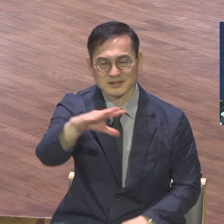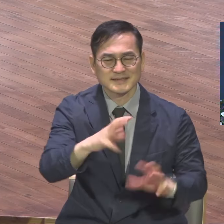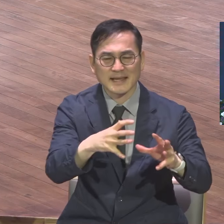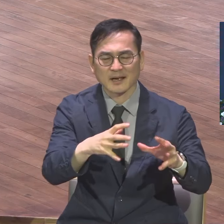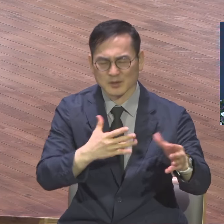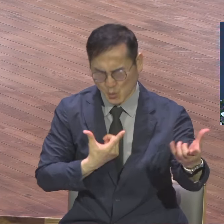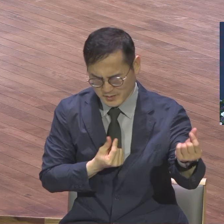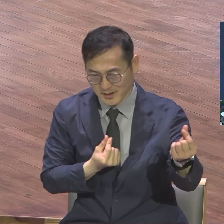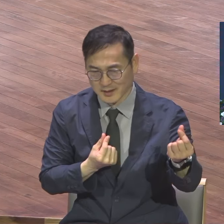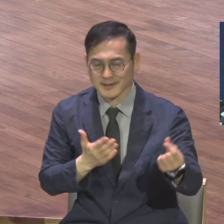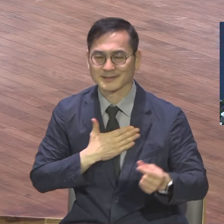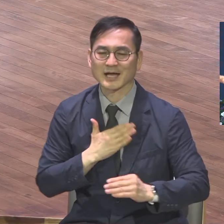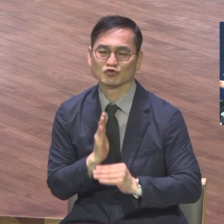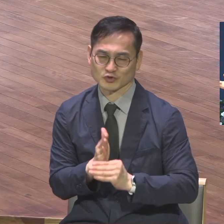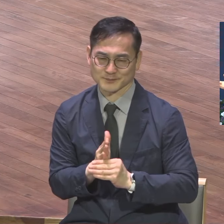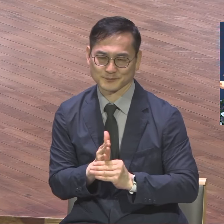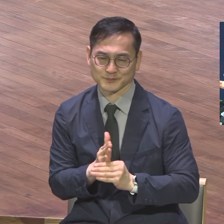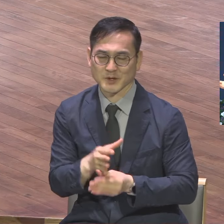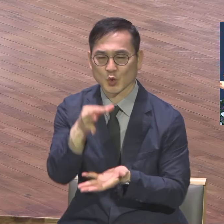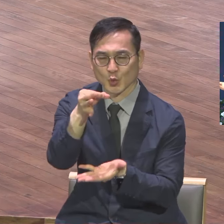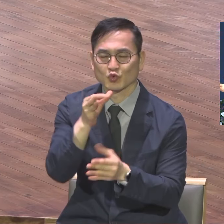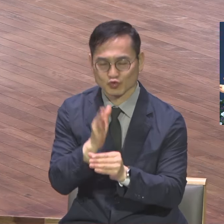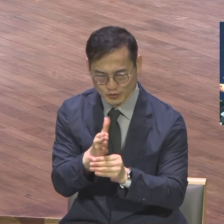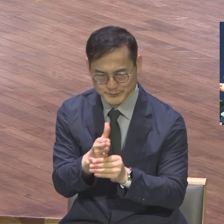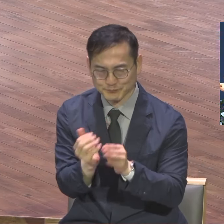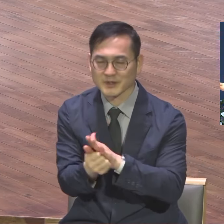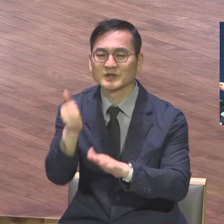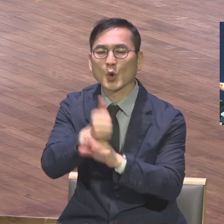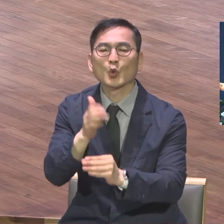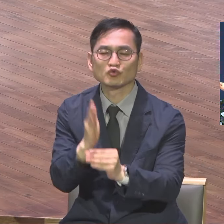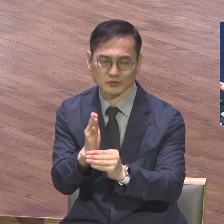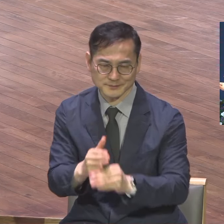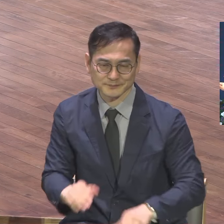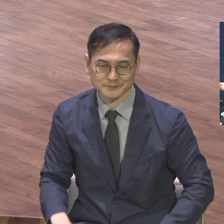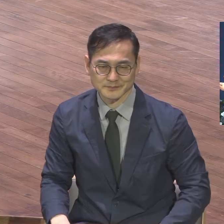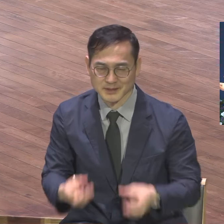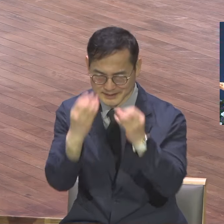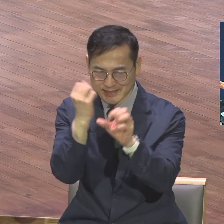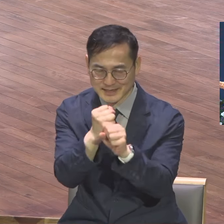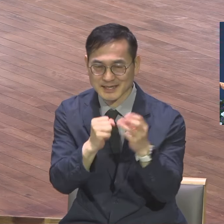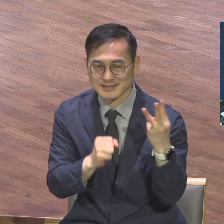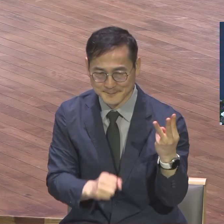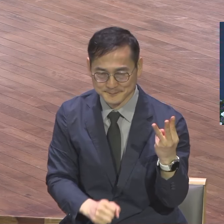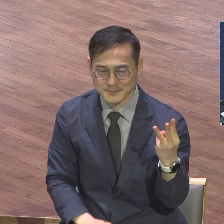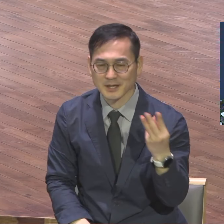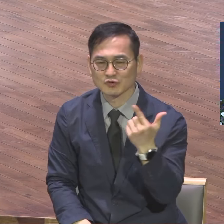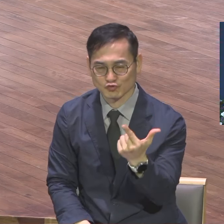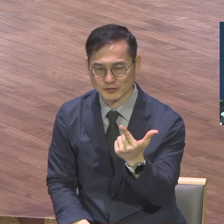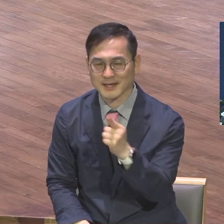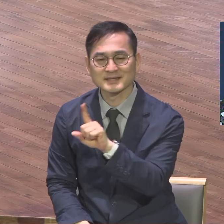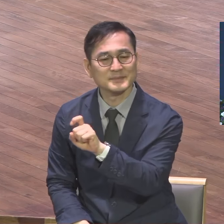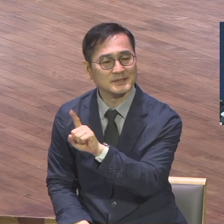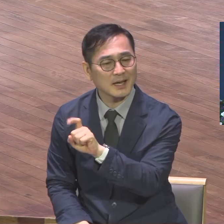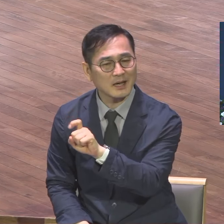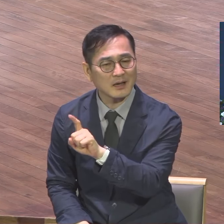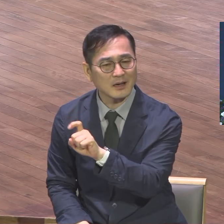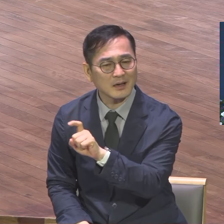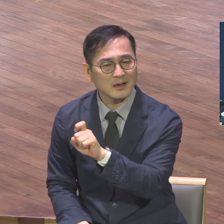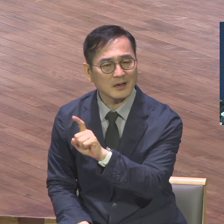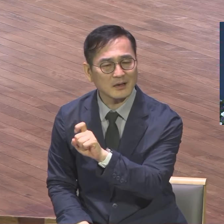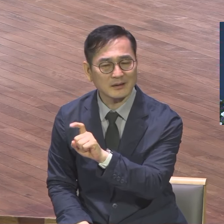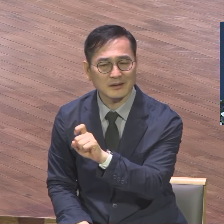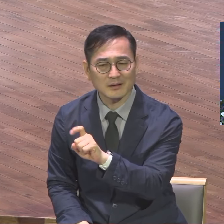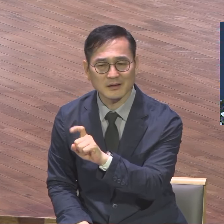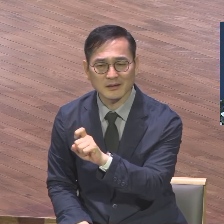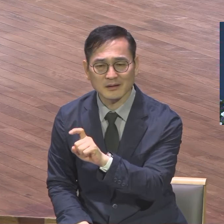중심, 세상 성공 중심. 창세기 3장, 6장, 11장.